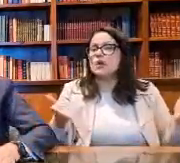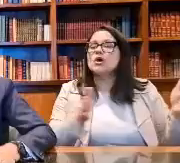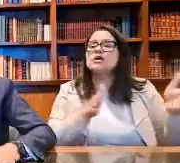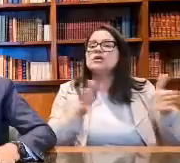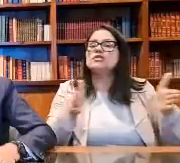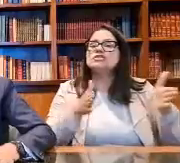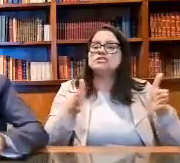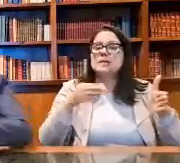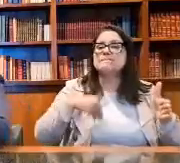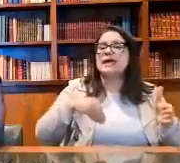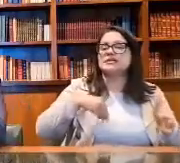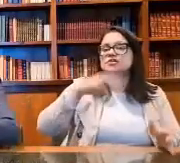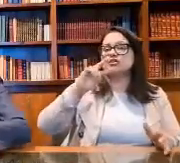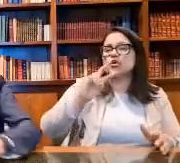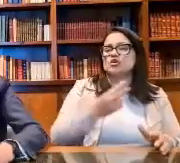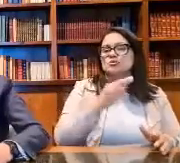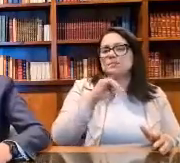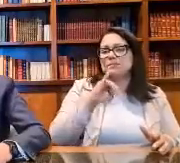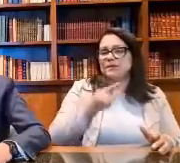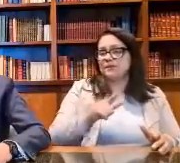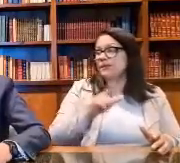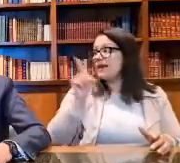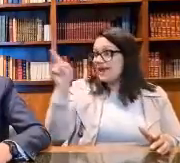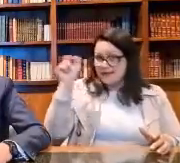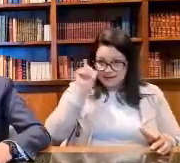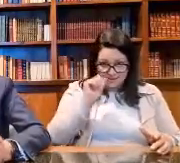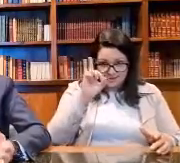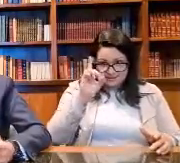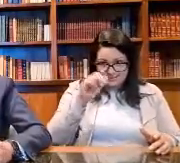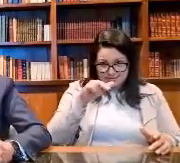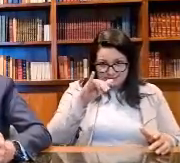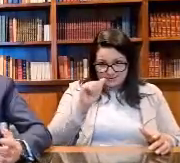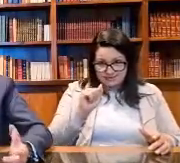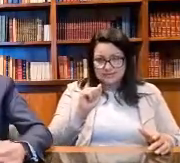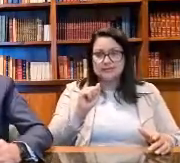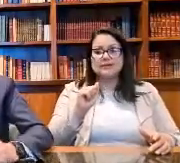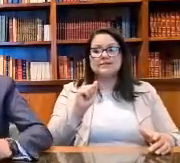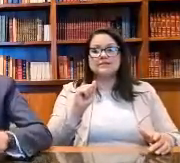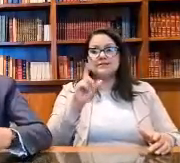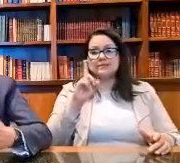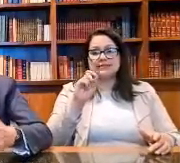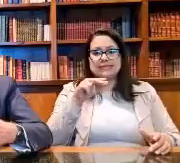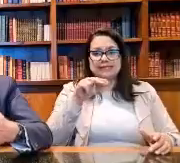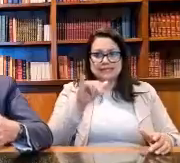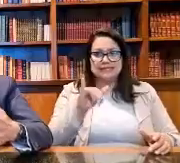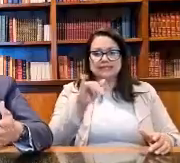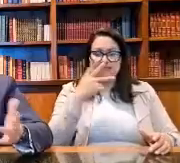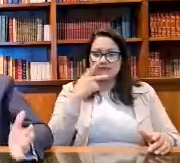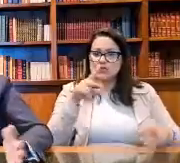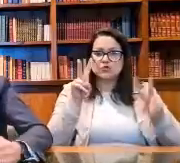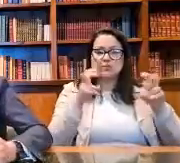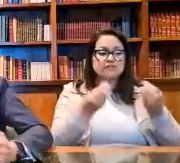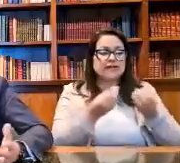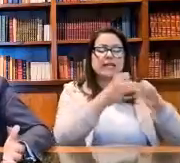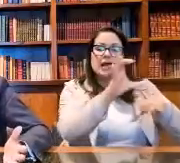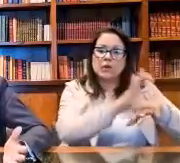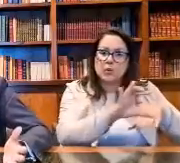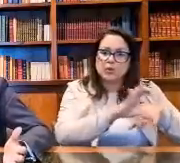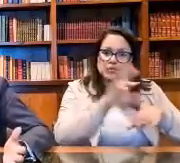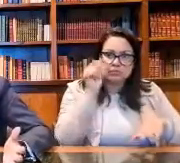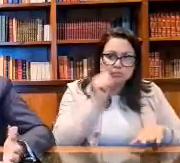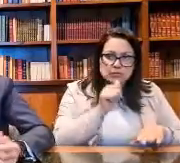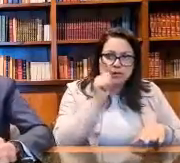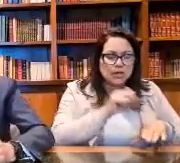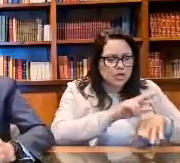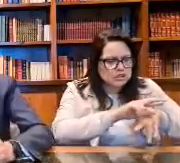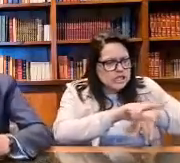coisa para você. Tá. O que a Dani está falando aqui é curso para mulheres, talvez um pouco mais de uma dezena